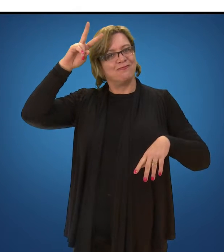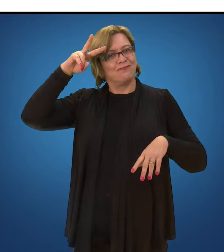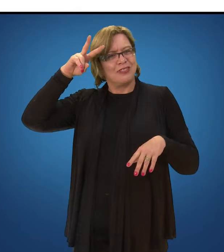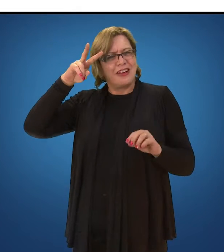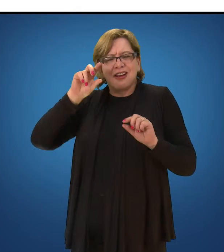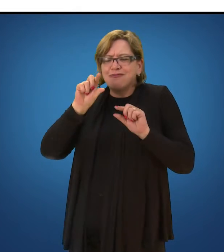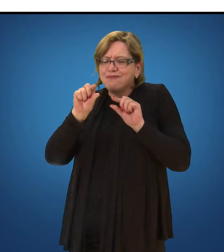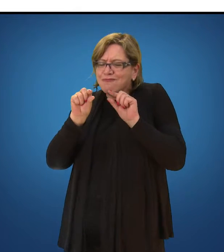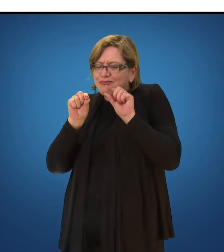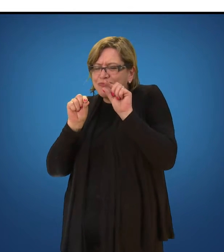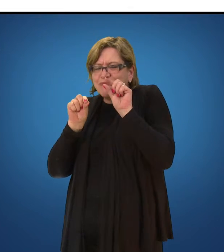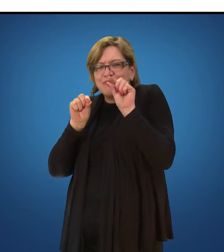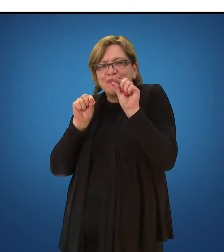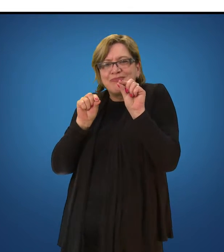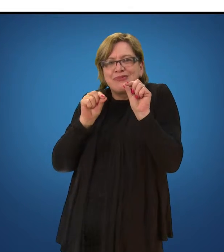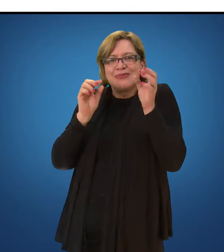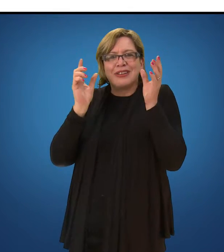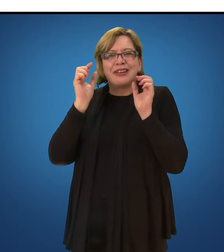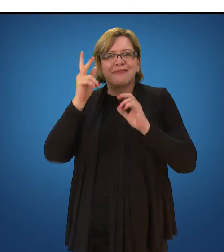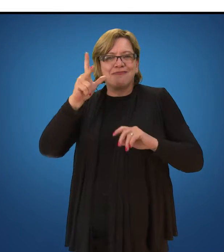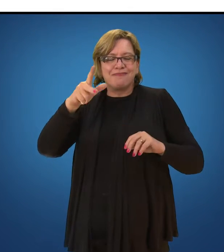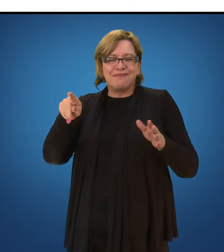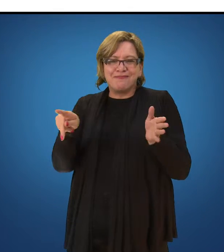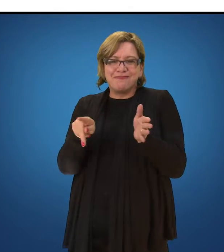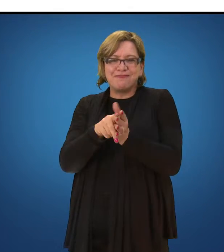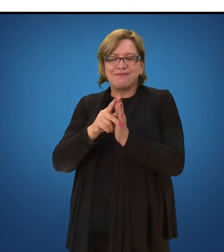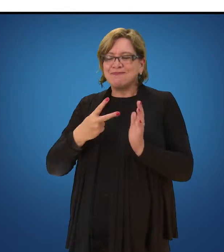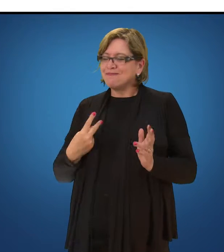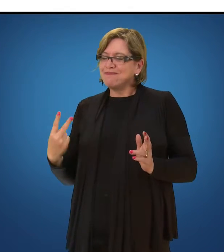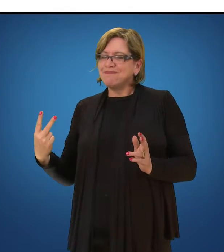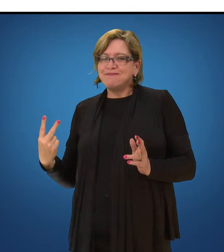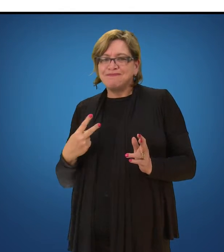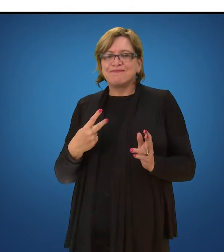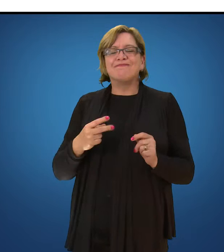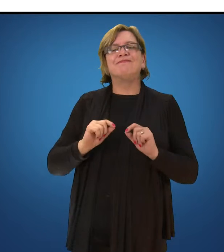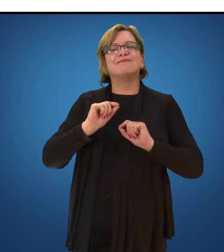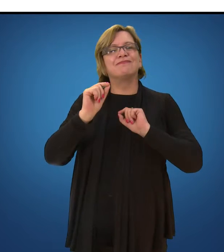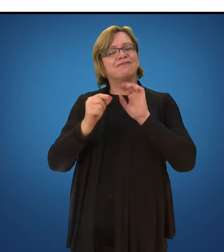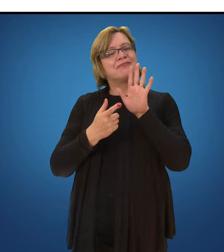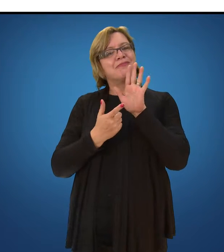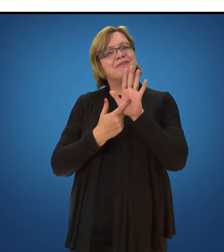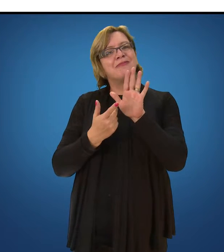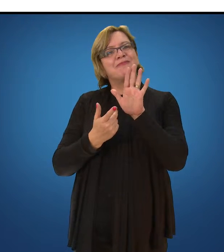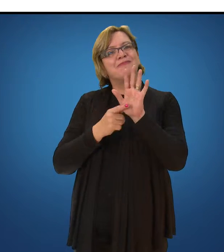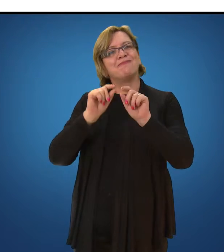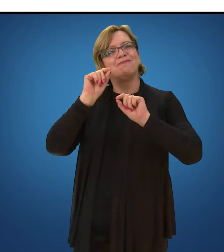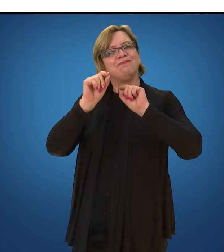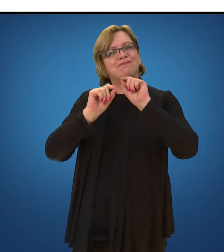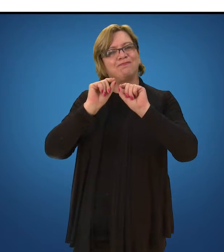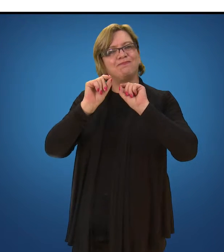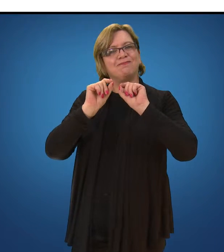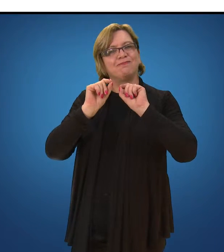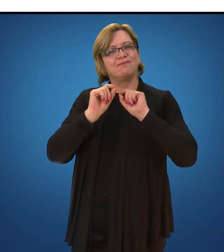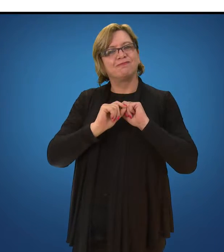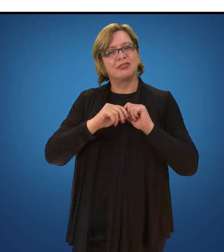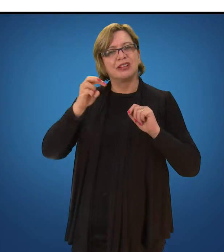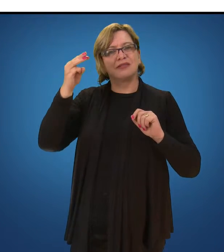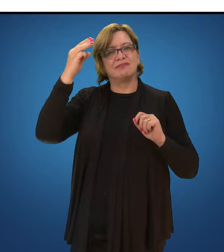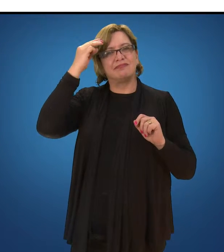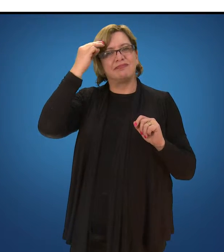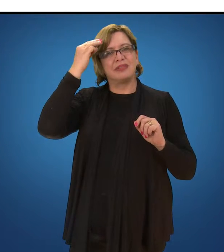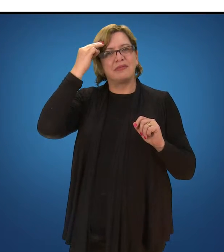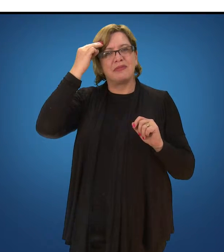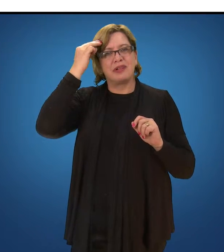ênfases, nas suas particularidades. Bom, isso mostra o quê? Isso mostra que a